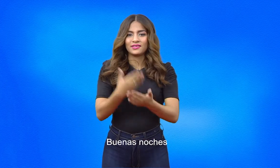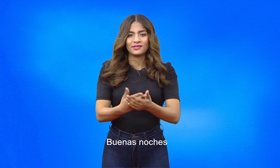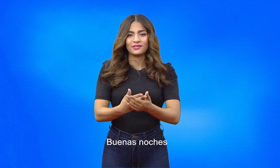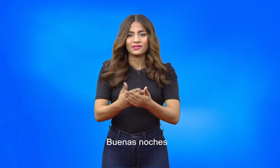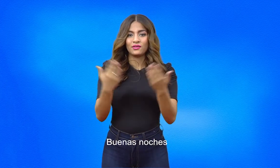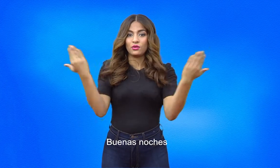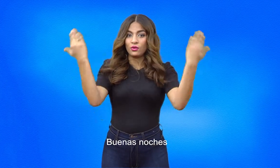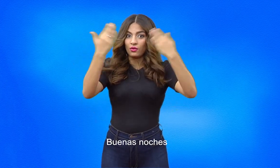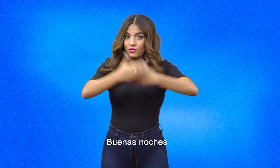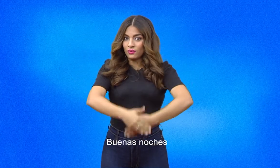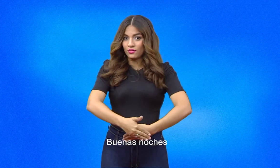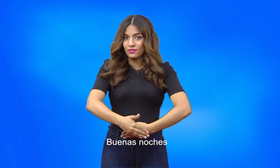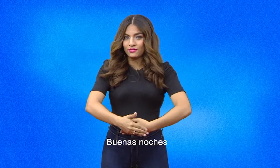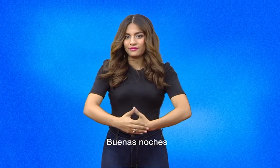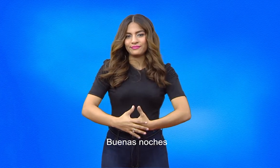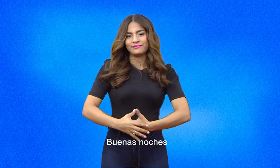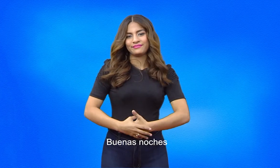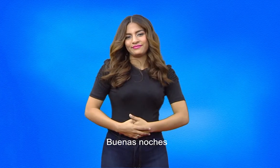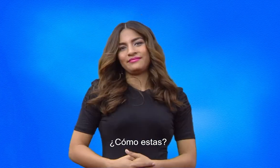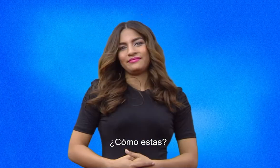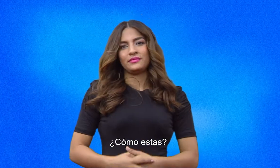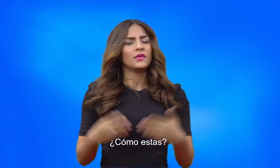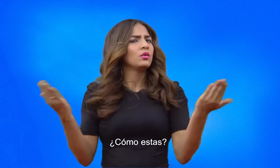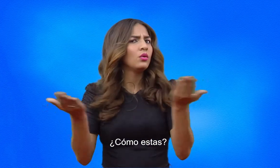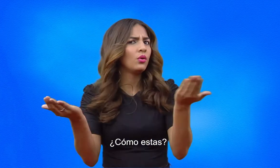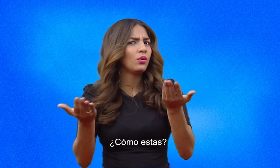Buenas noches. ¿Cómo estás?